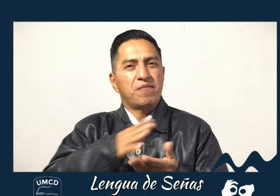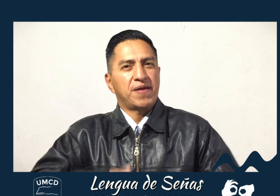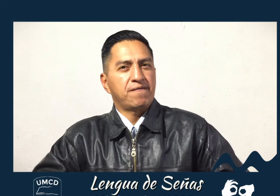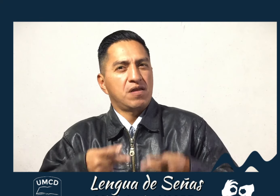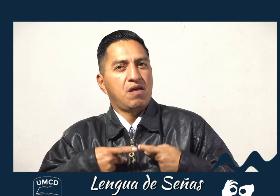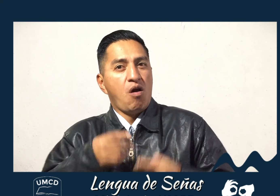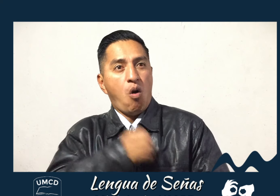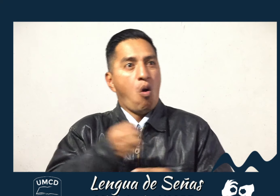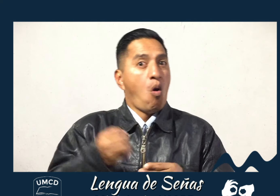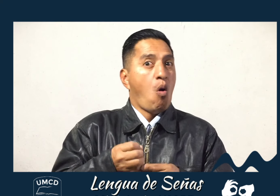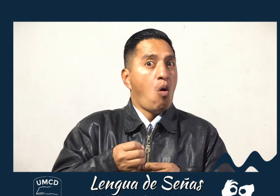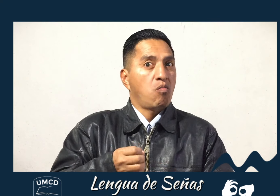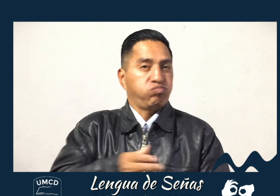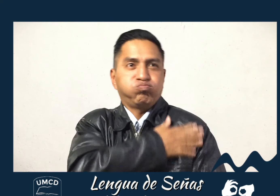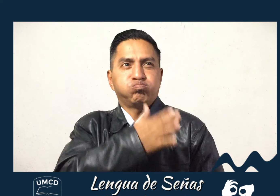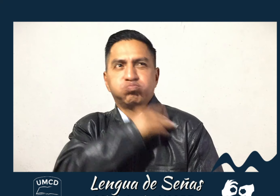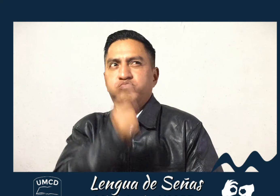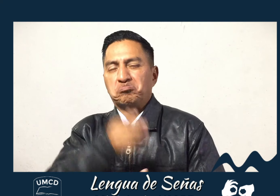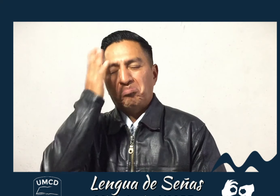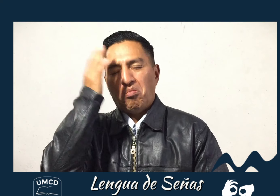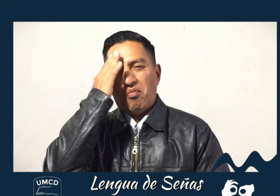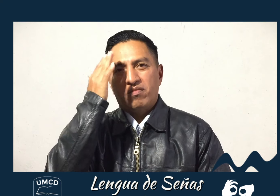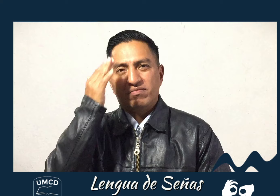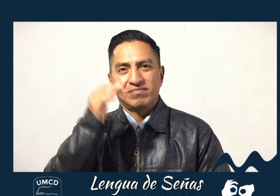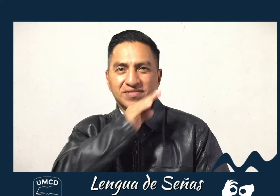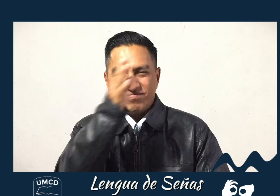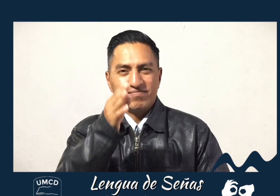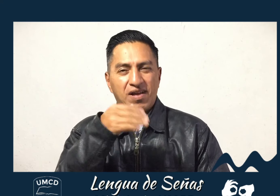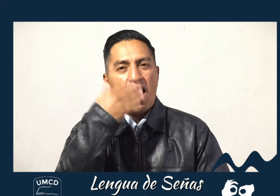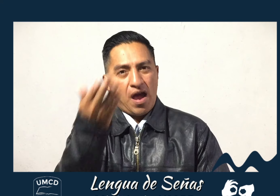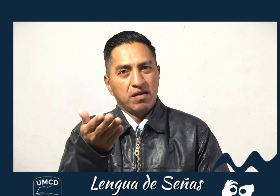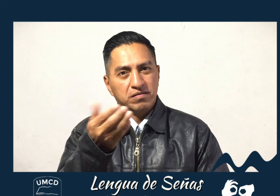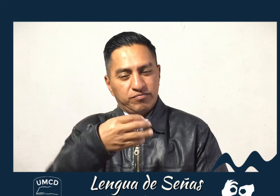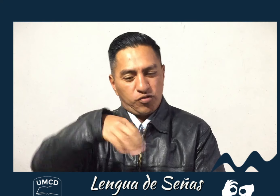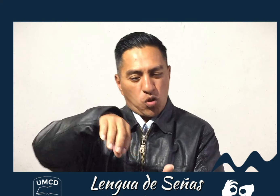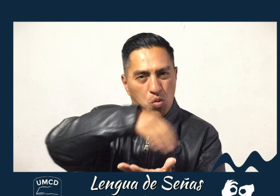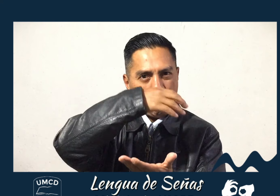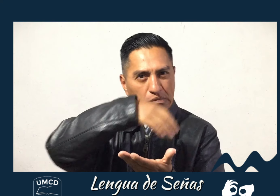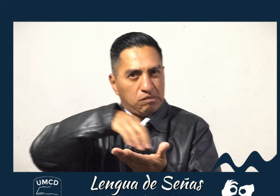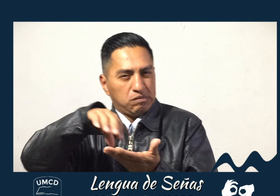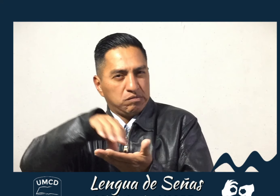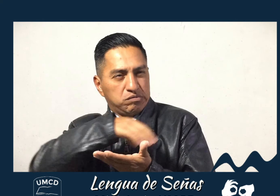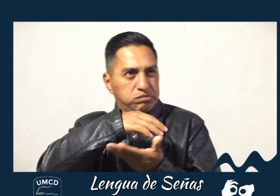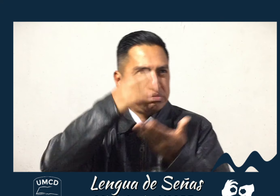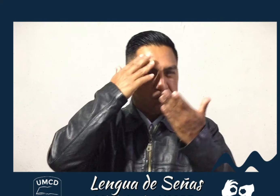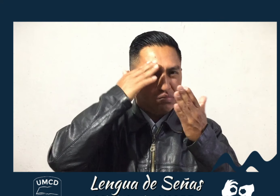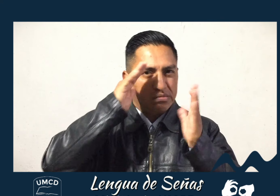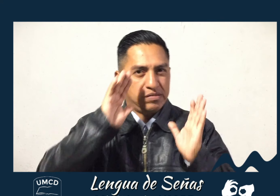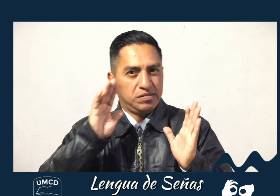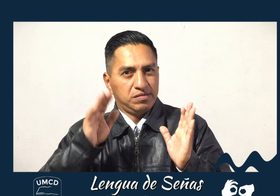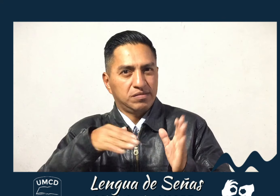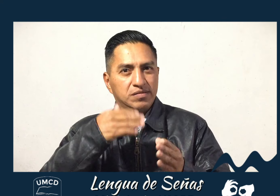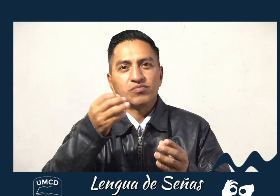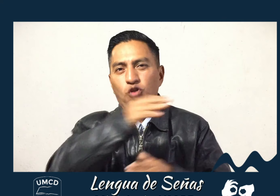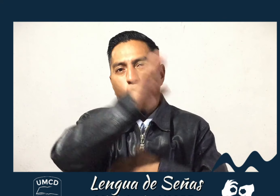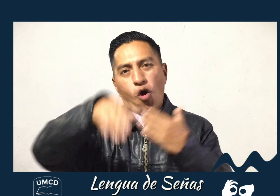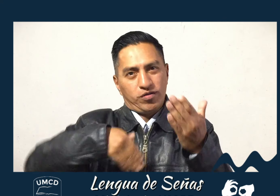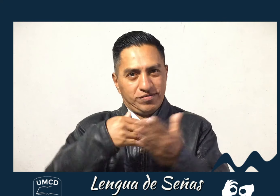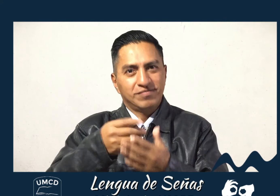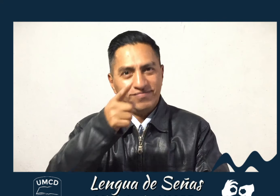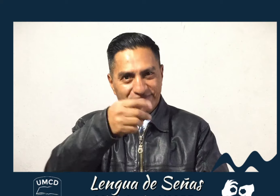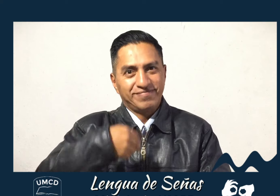Pues la verdad es que todos luchamos en cierta medida con la duda y hasta las personas que parecen más seguras de sí mismas